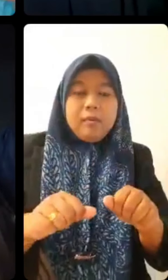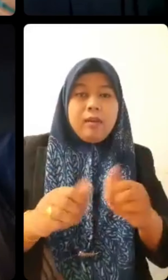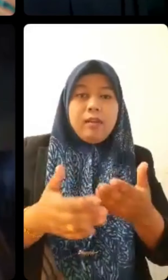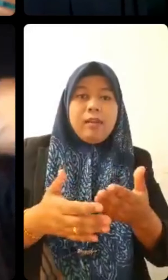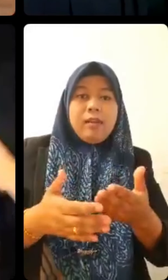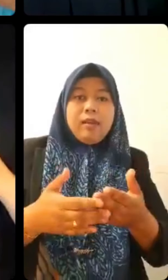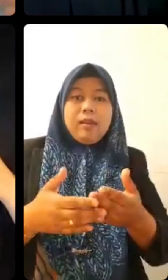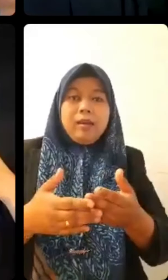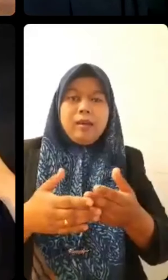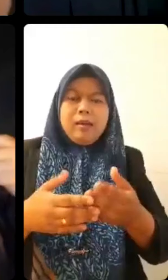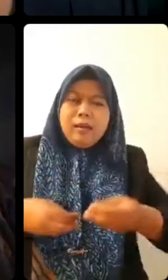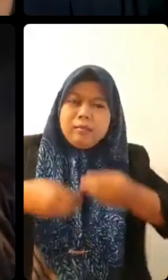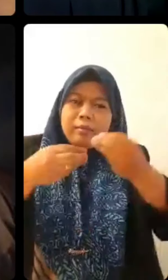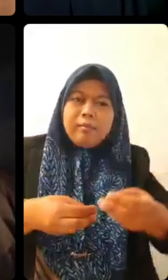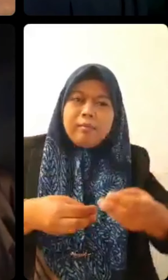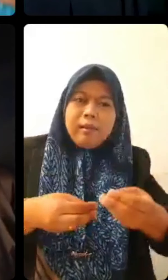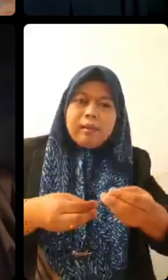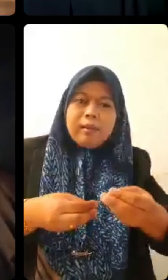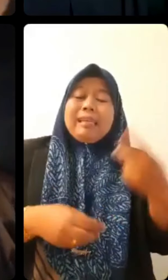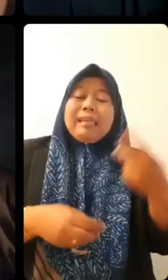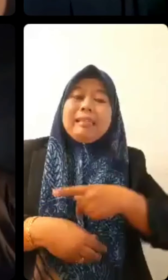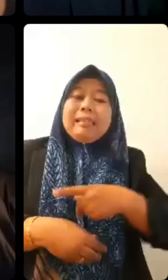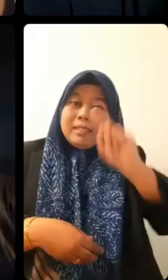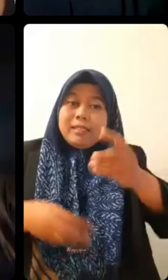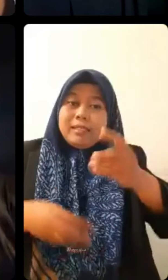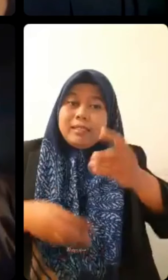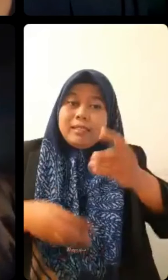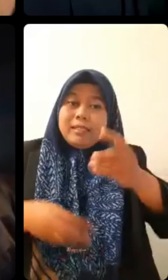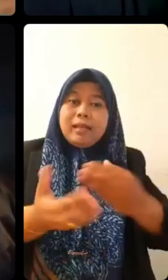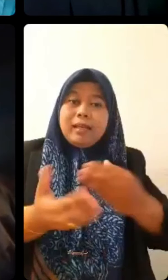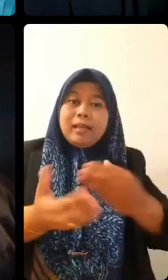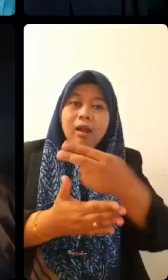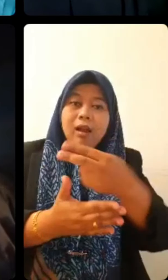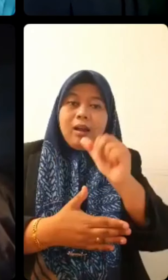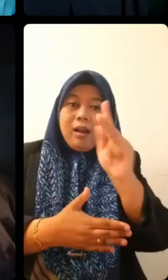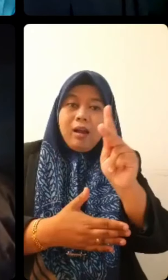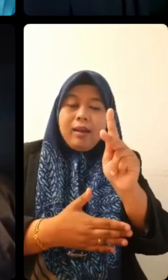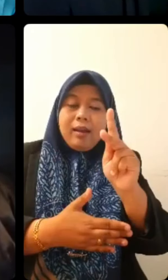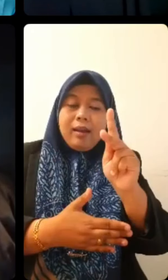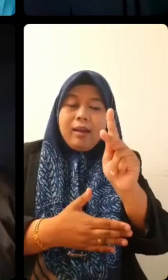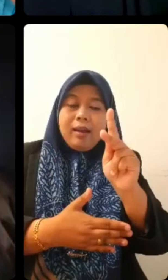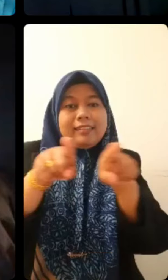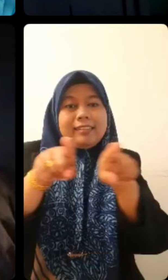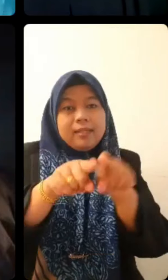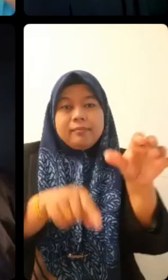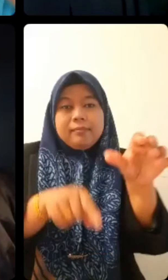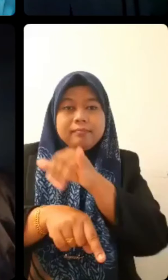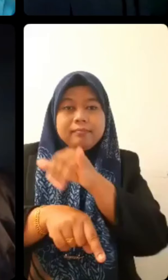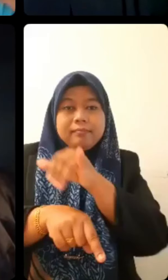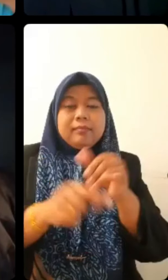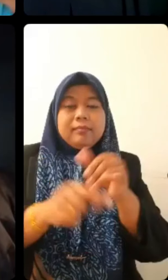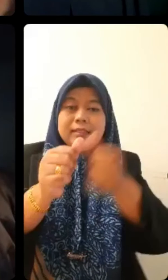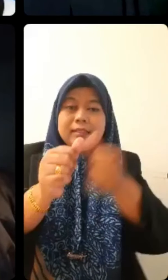hak yang sama kepada semua orang. Tak kisahlah fizikal kita, kerana kita percaya setiap orang itu ada